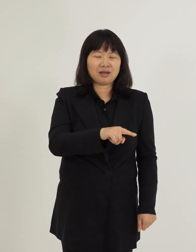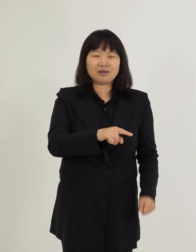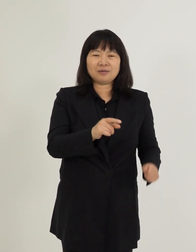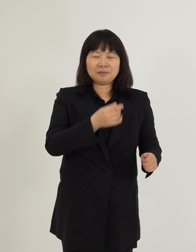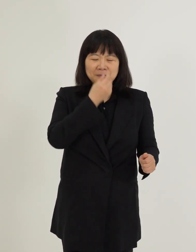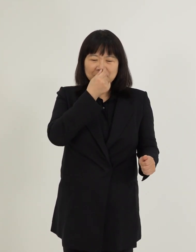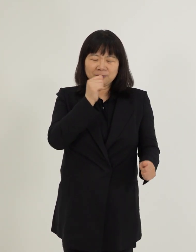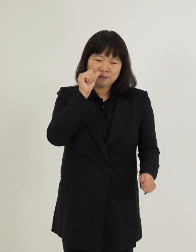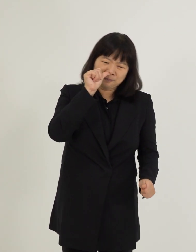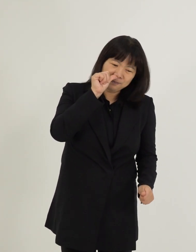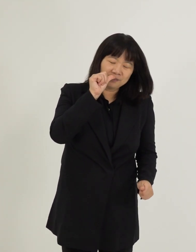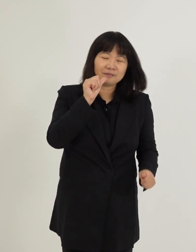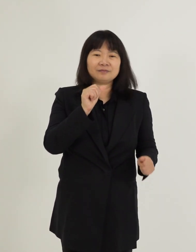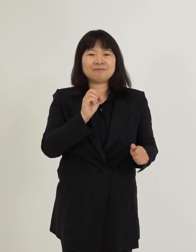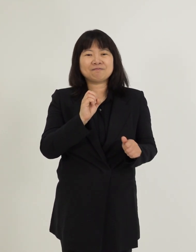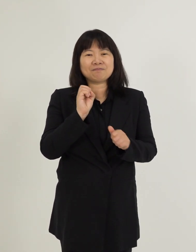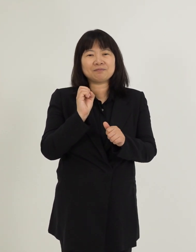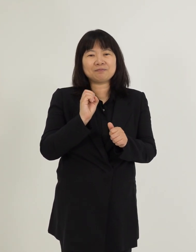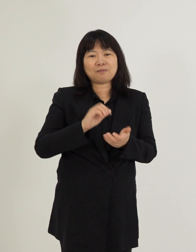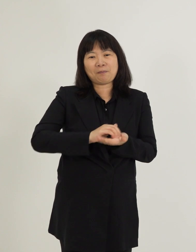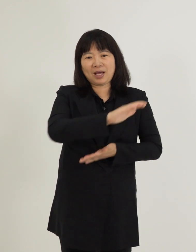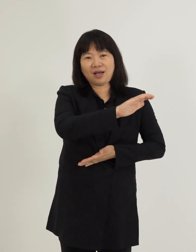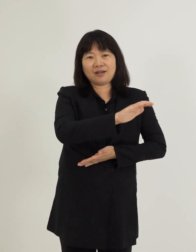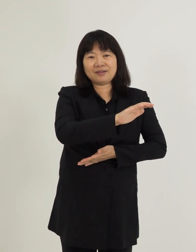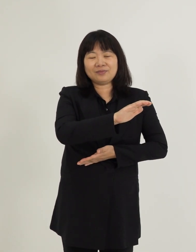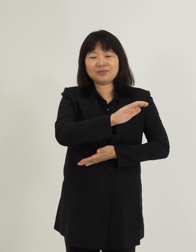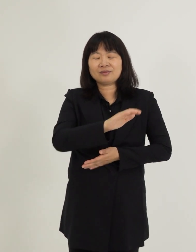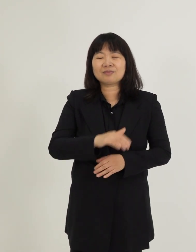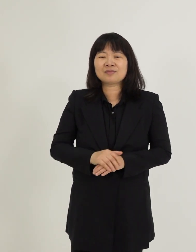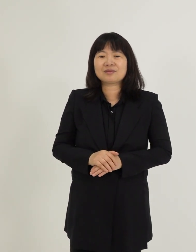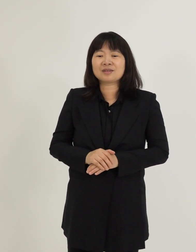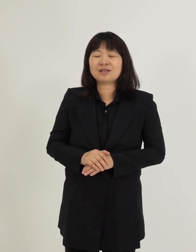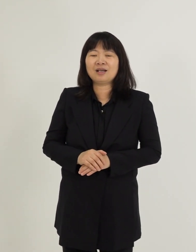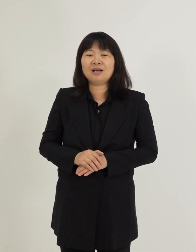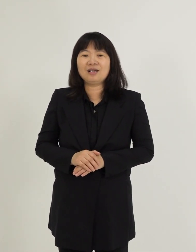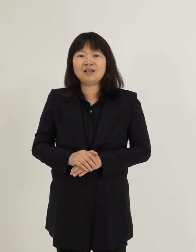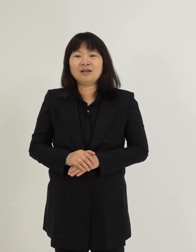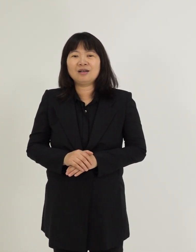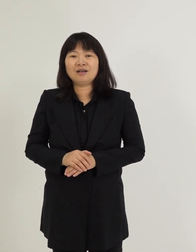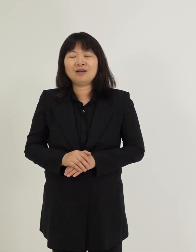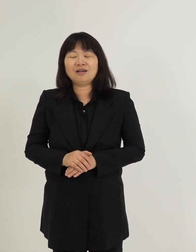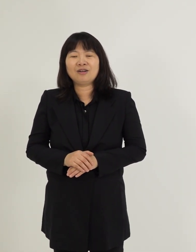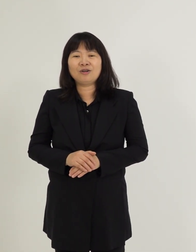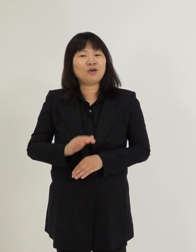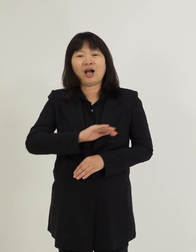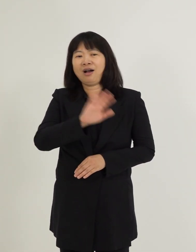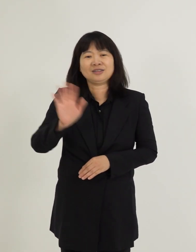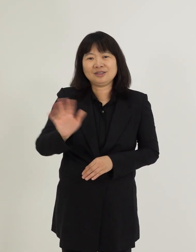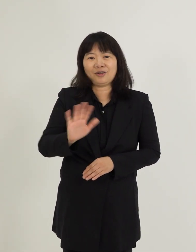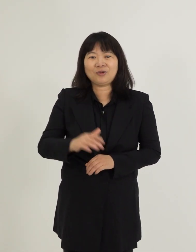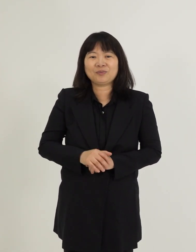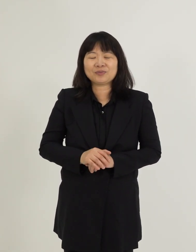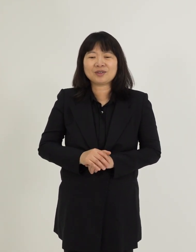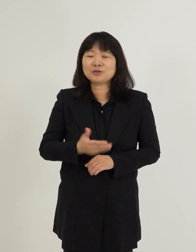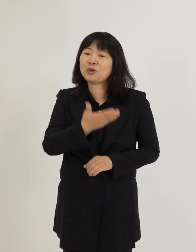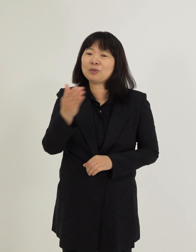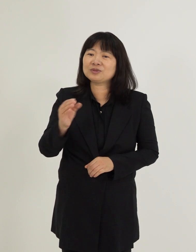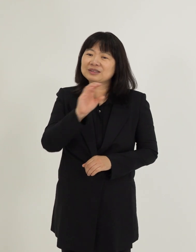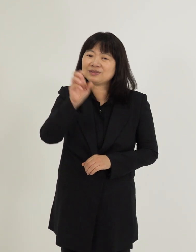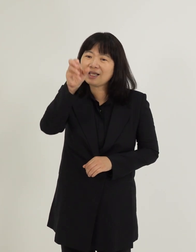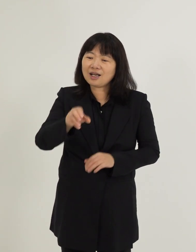그 십자가는 우리의 절망을 확인하는 자리예요. 그래서 예수님이